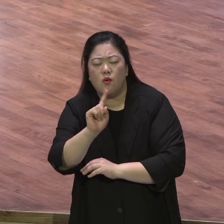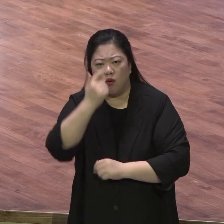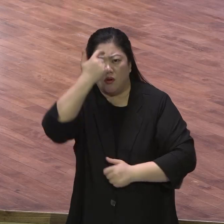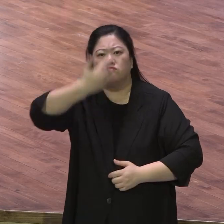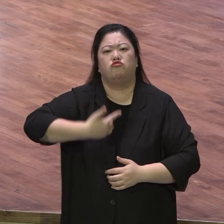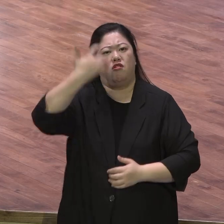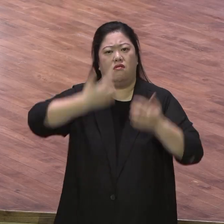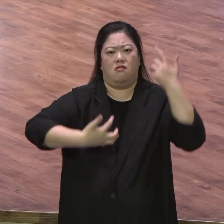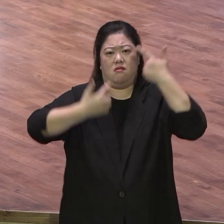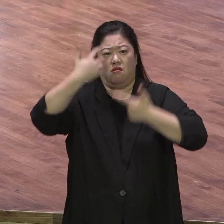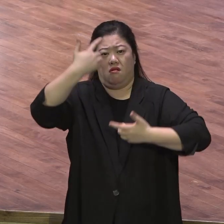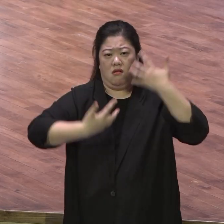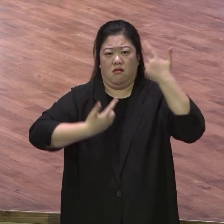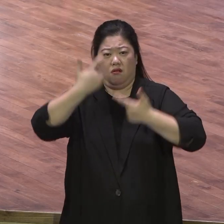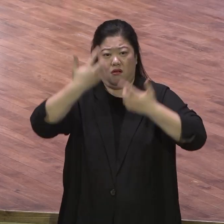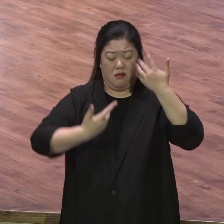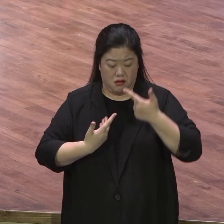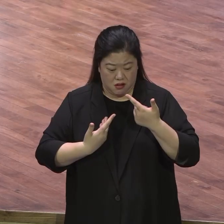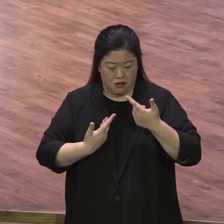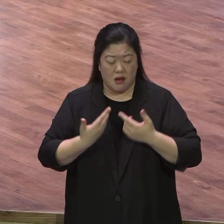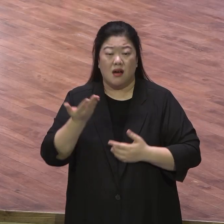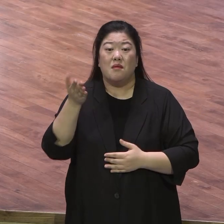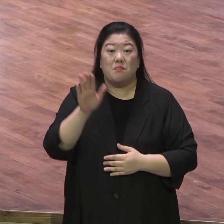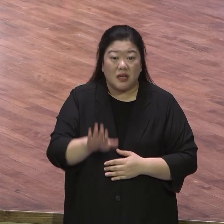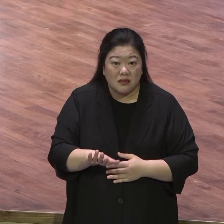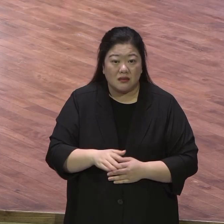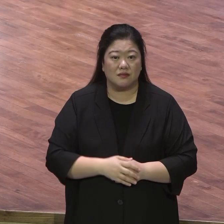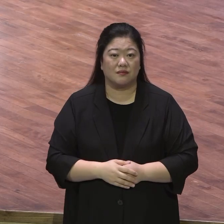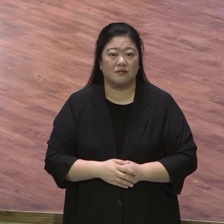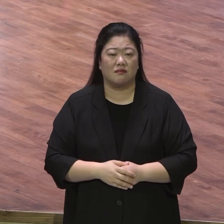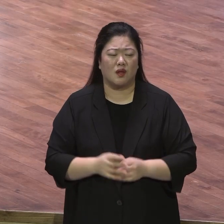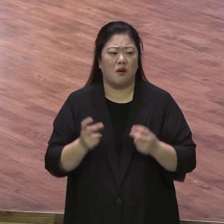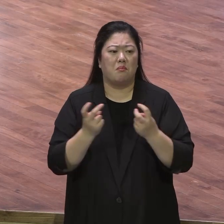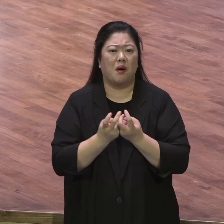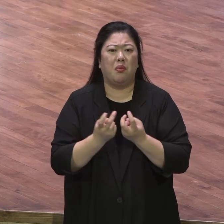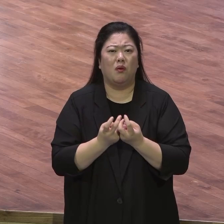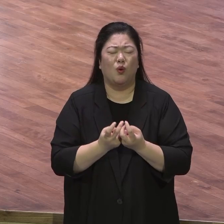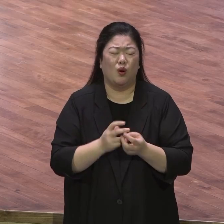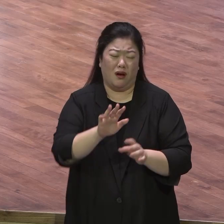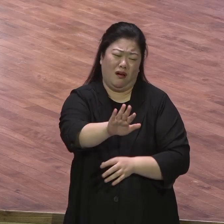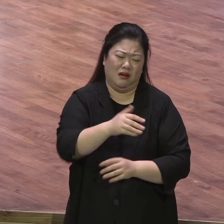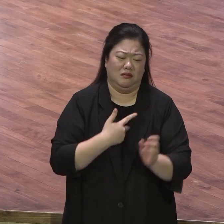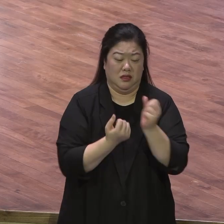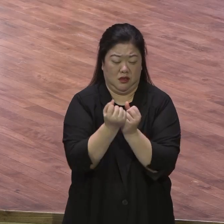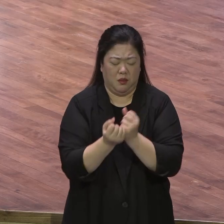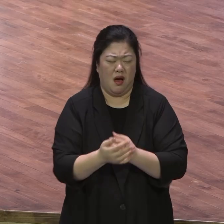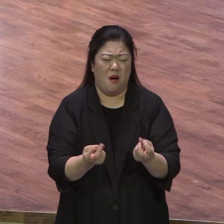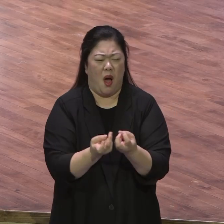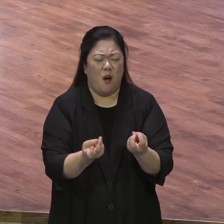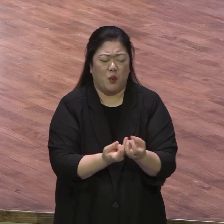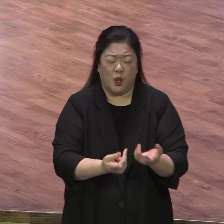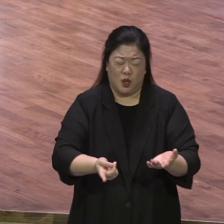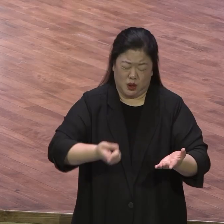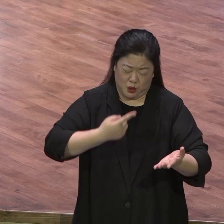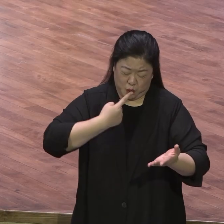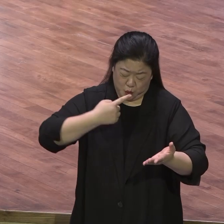그렇게 생각합니다 그런데 누리는 삶은요 복잡하지 않습니다 얼마나